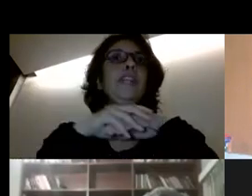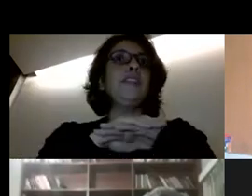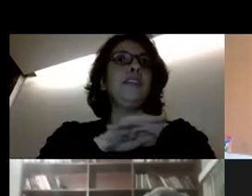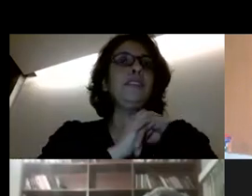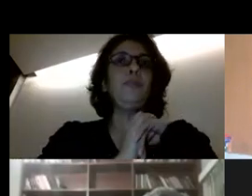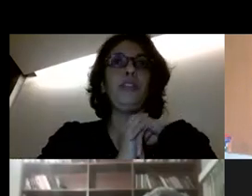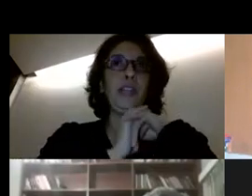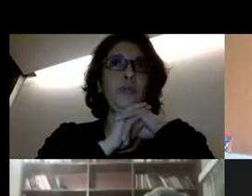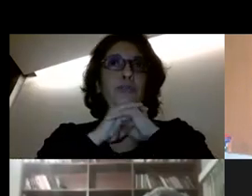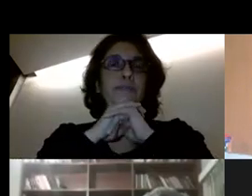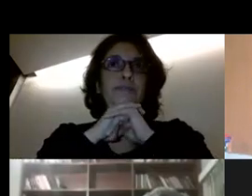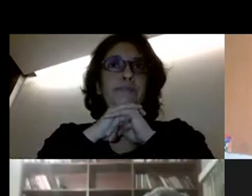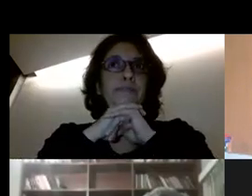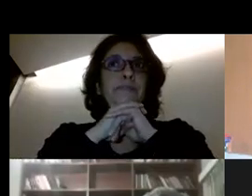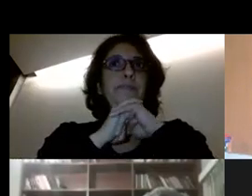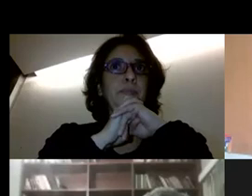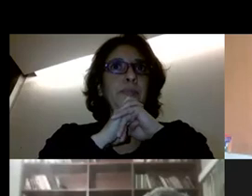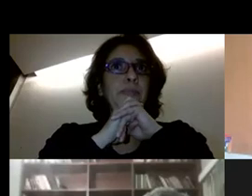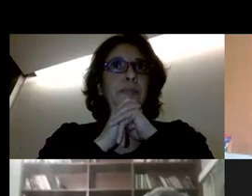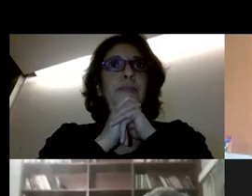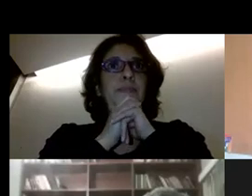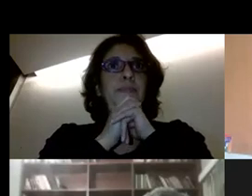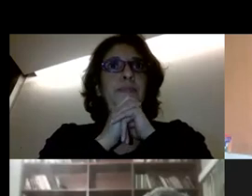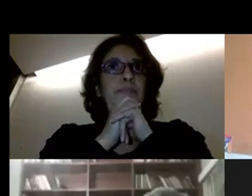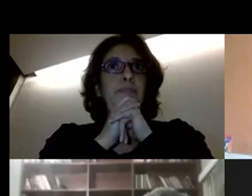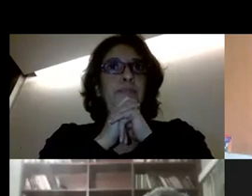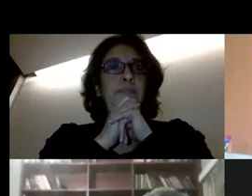de diferentes tipos de recursos.